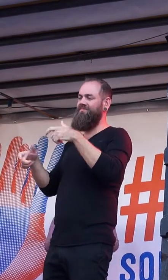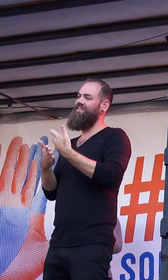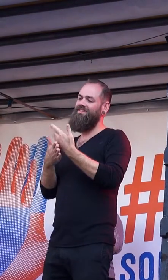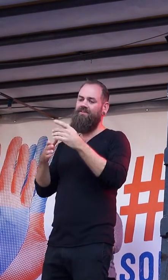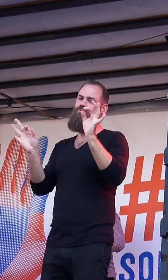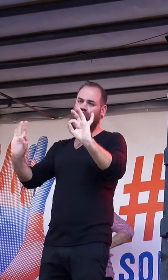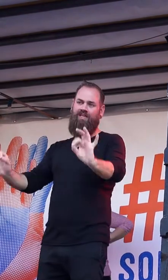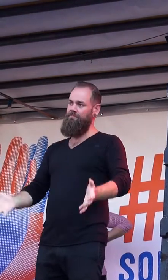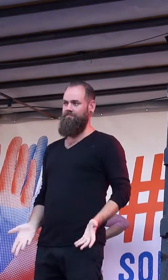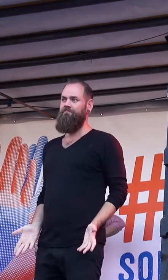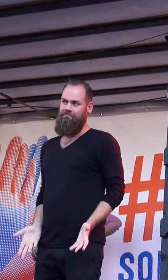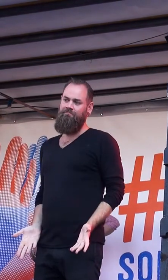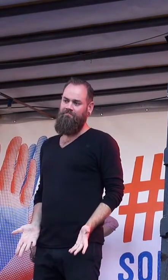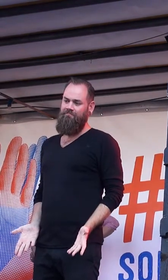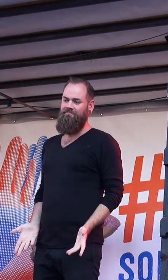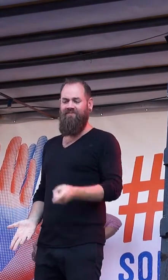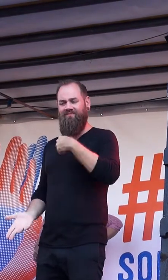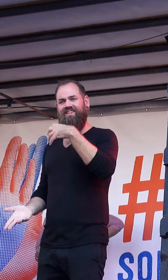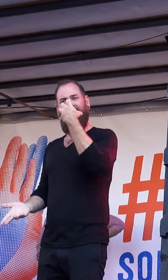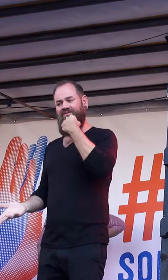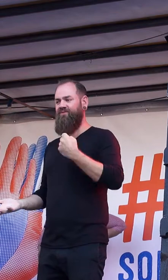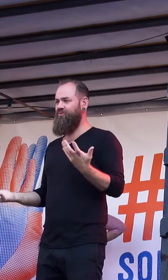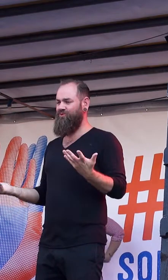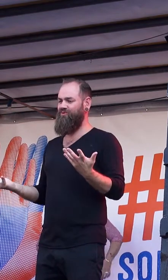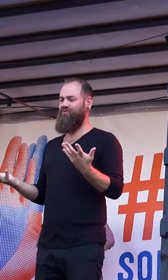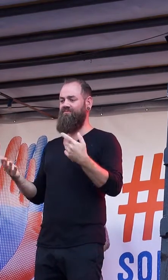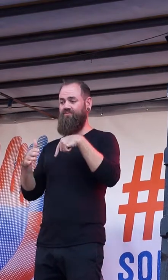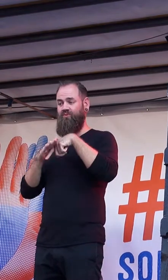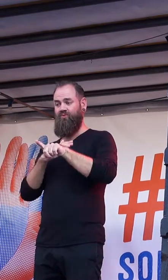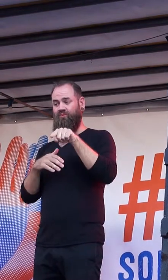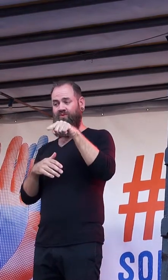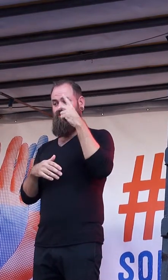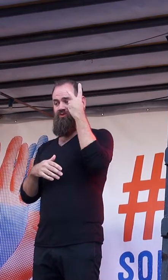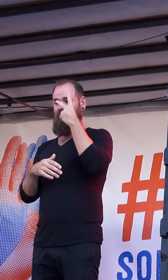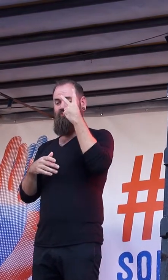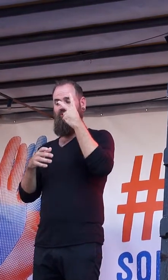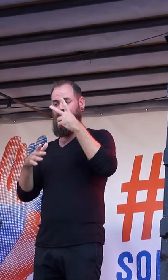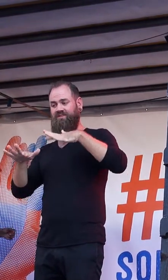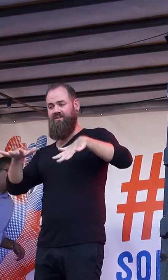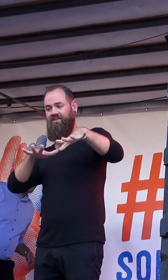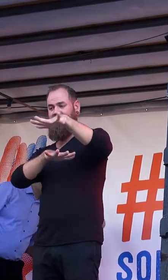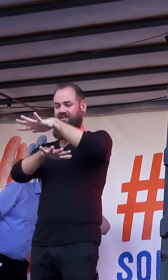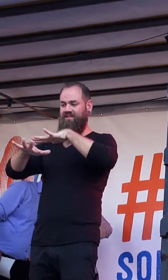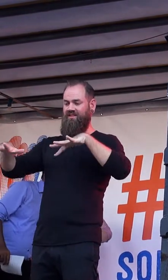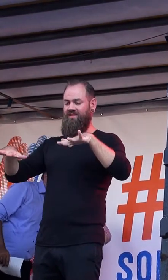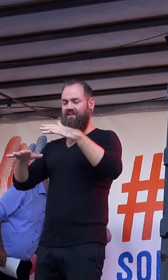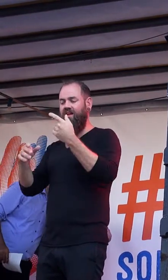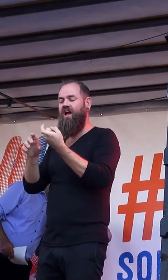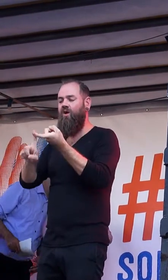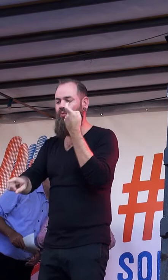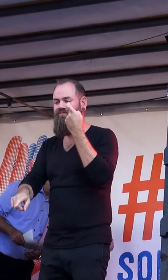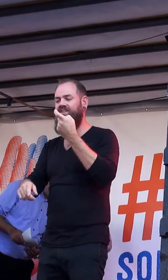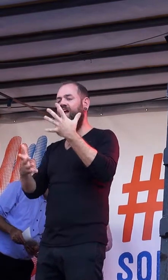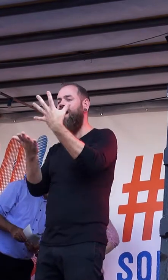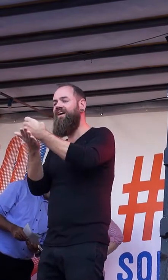Wir fordern, niemand darf aufgrund seiner sozialen Lage, seiner Herkunft oder seines geringeren Einkommens auf dem